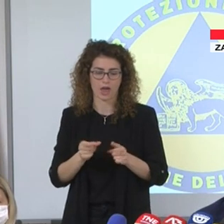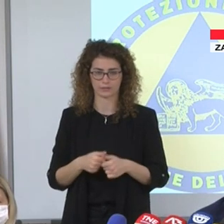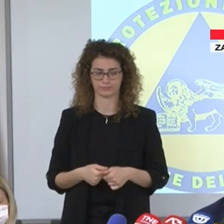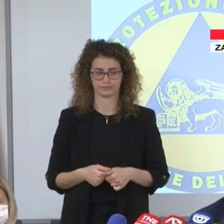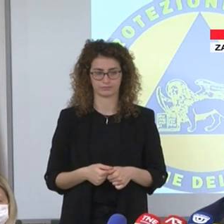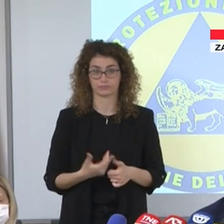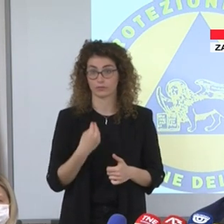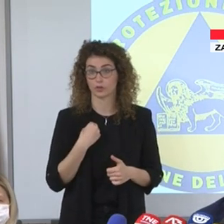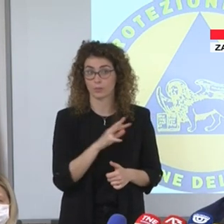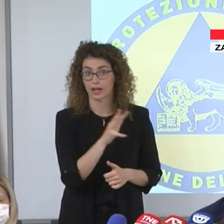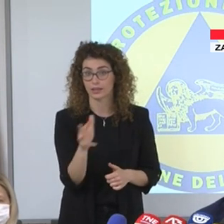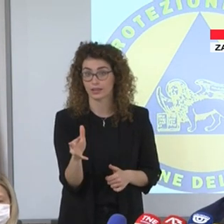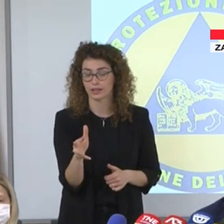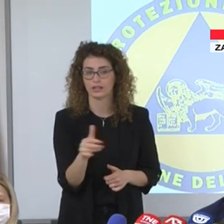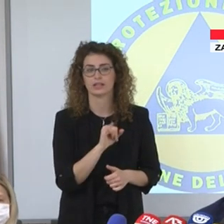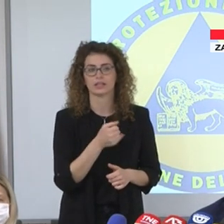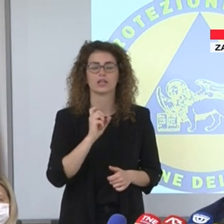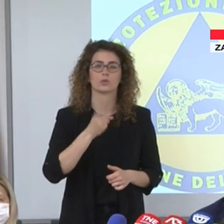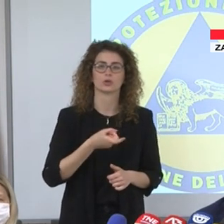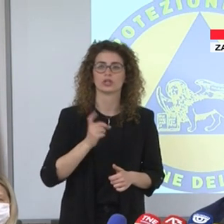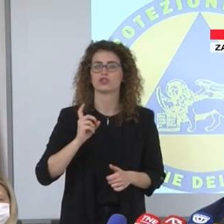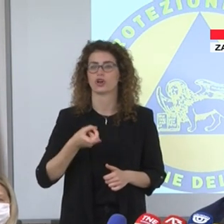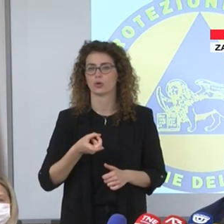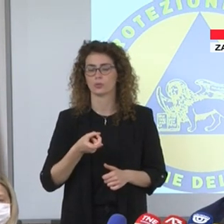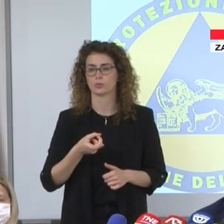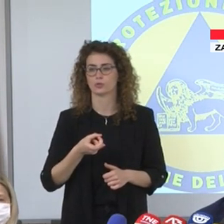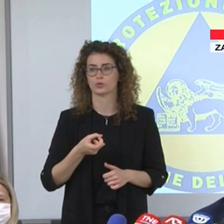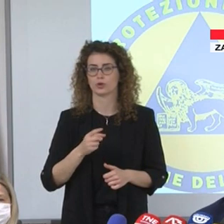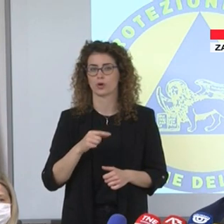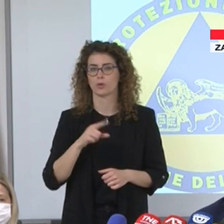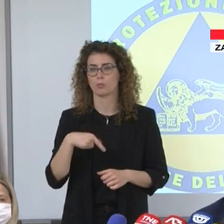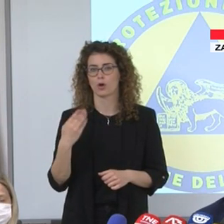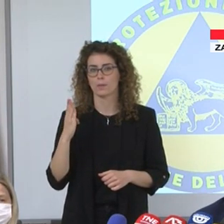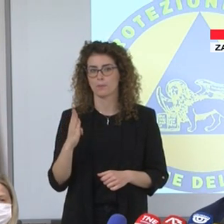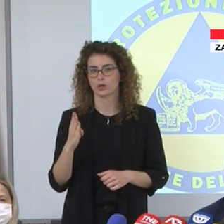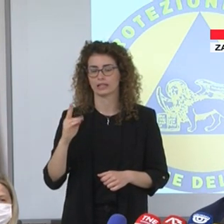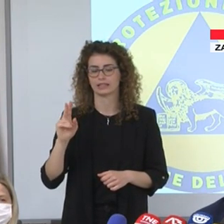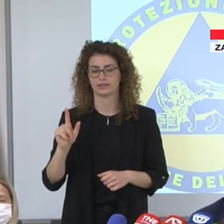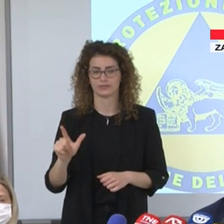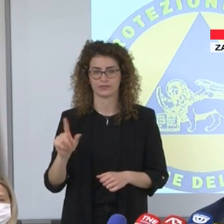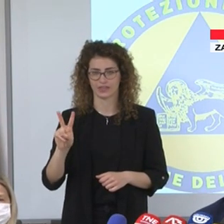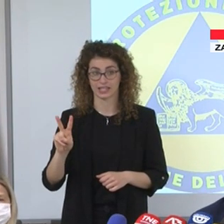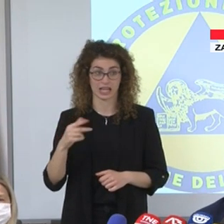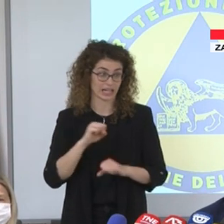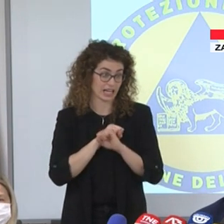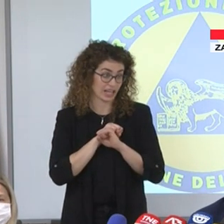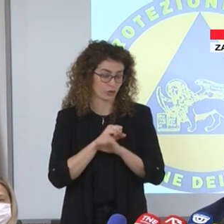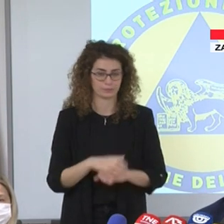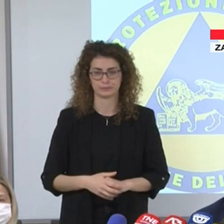Prego, c'è altre domande? Sì, Guidone, Giacomuzzo, poi immagino Bonnet e Lanfranchi.